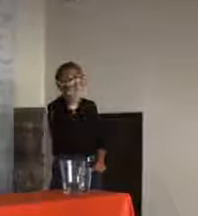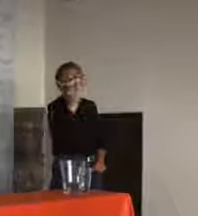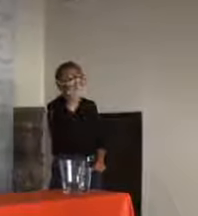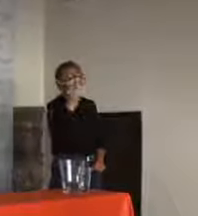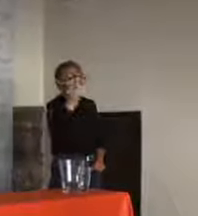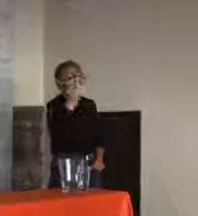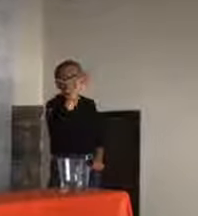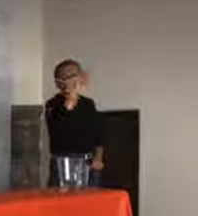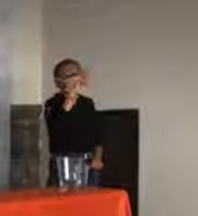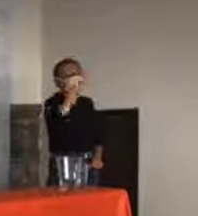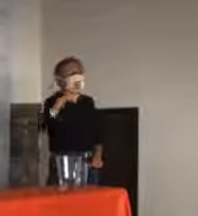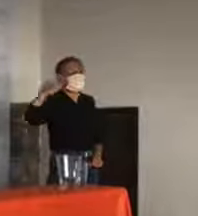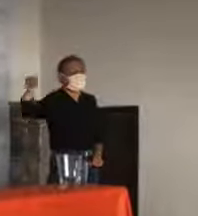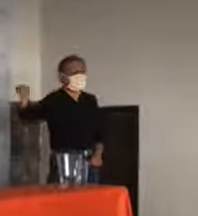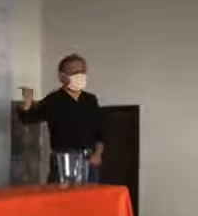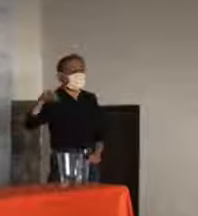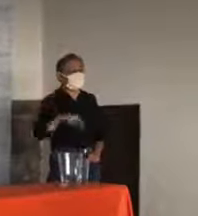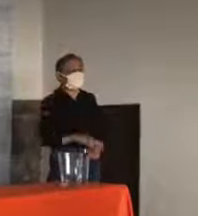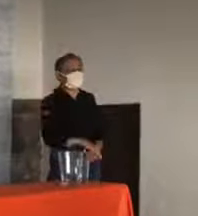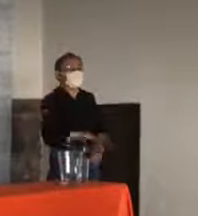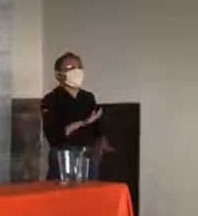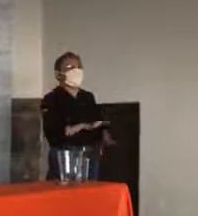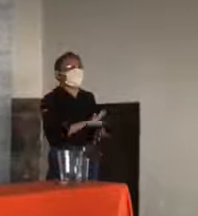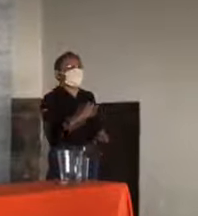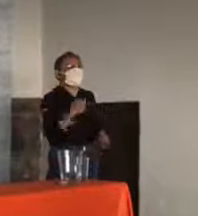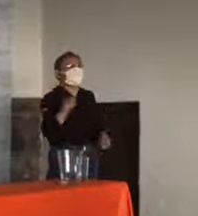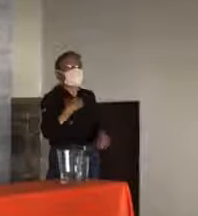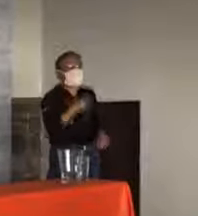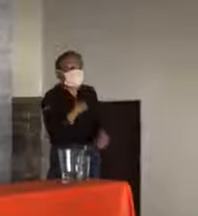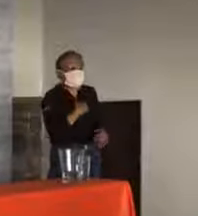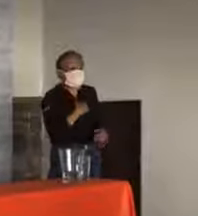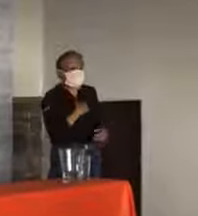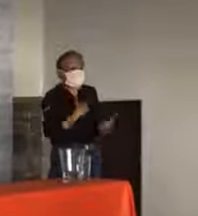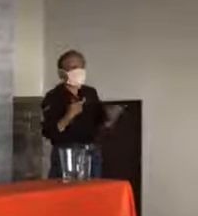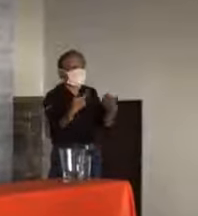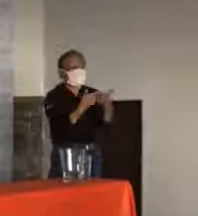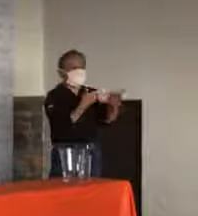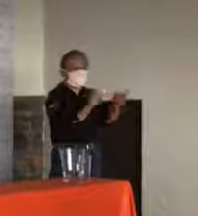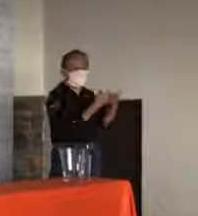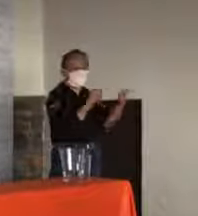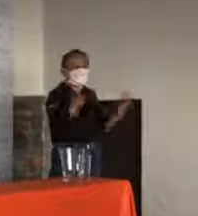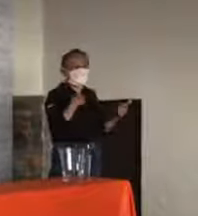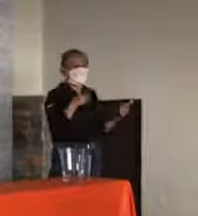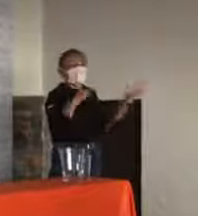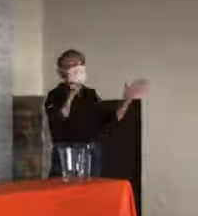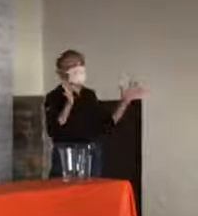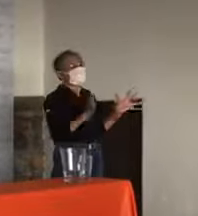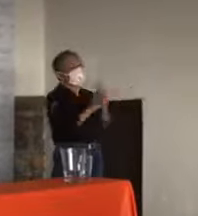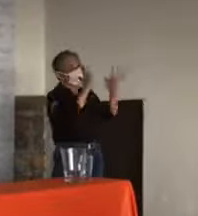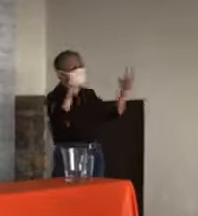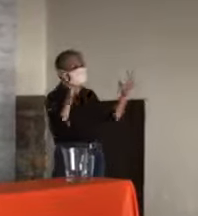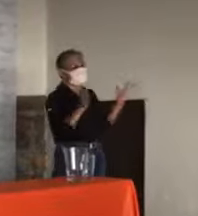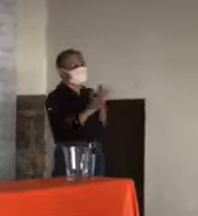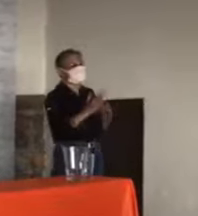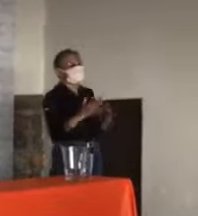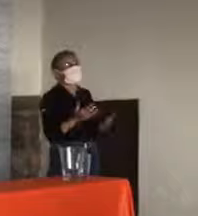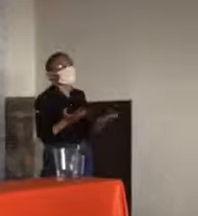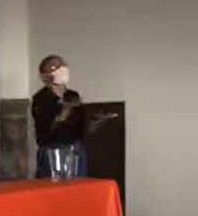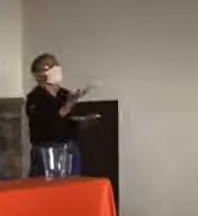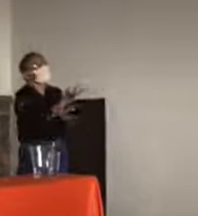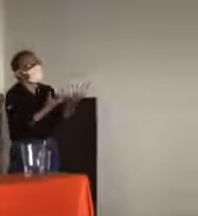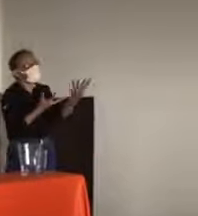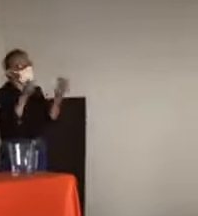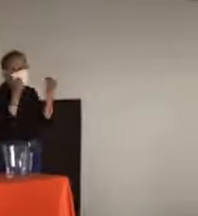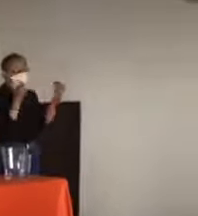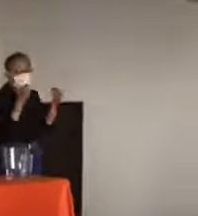lado, porque hemos sido compartícipes de luchas. Hemos participado, hemos compartido muchas